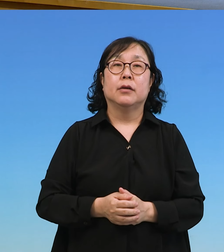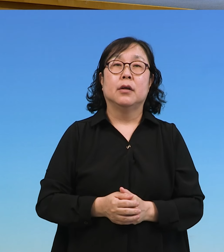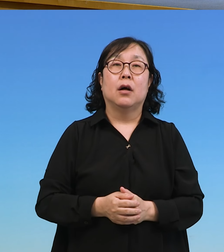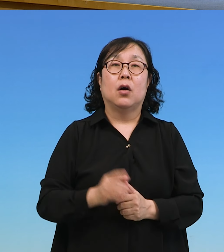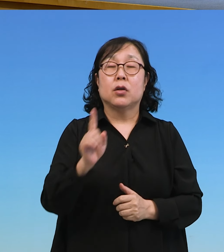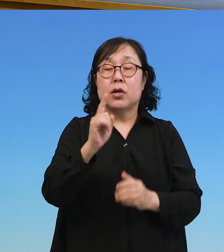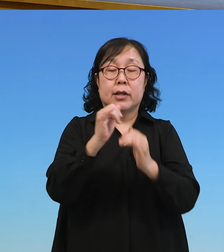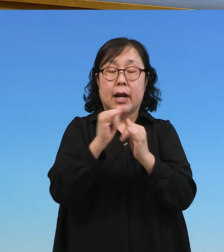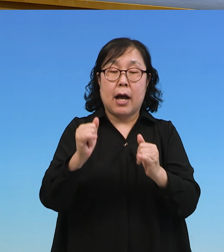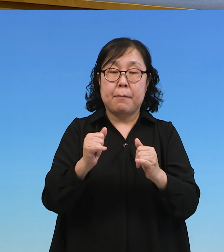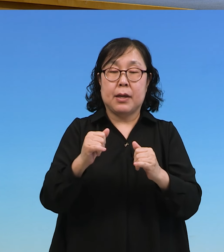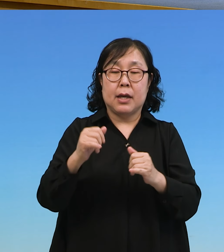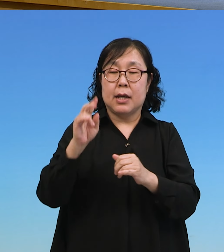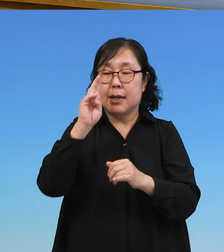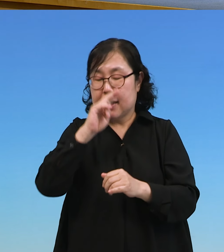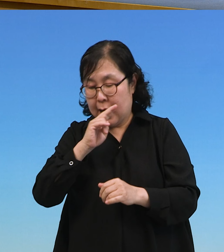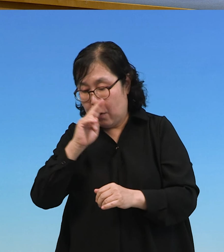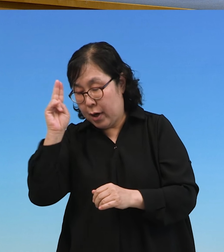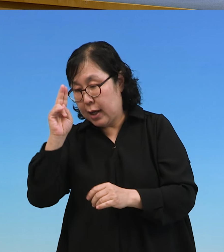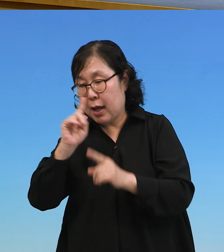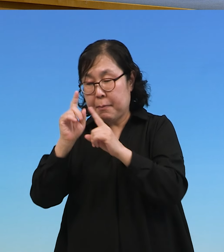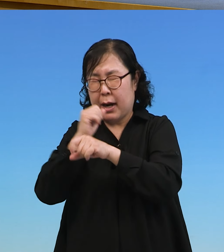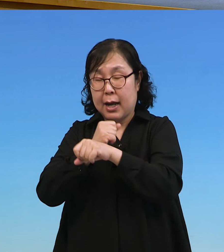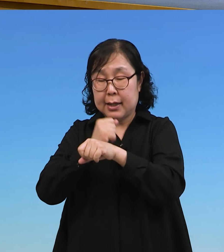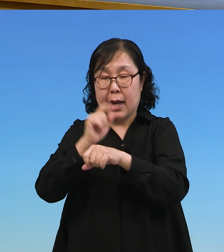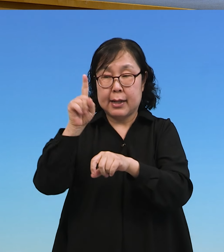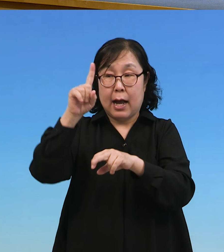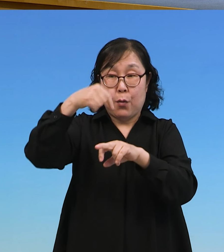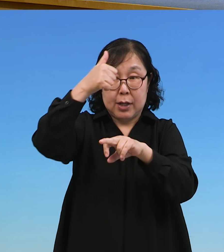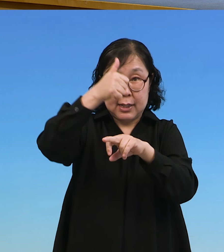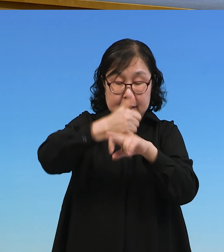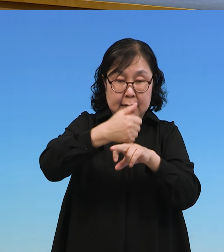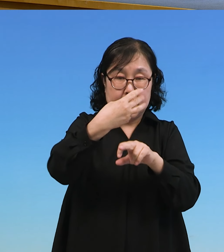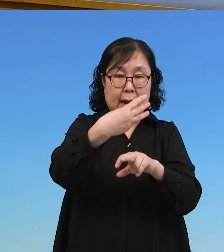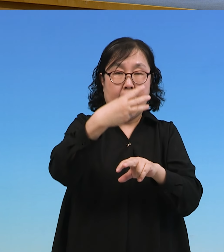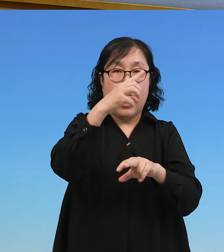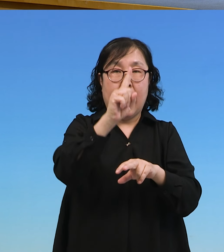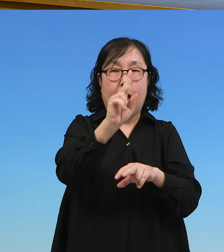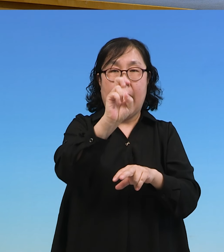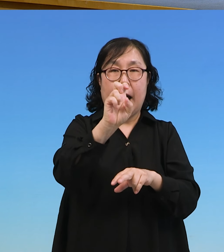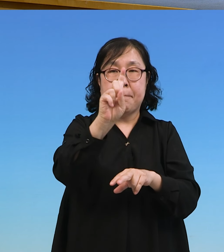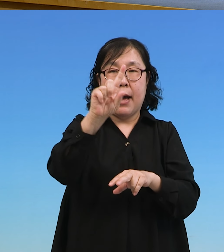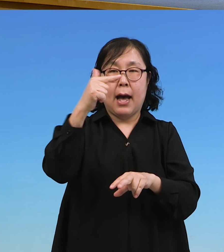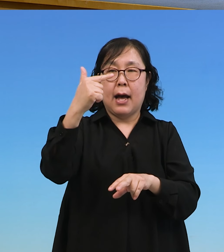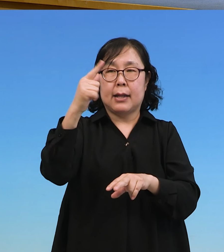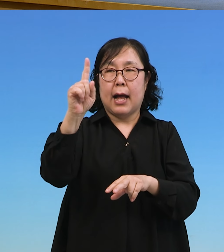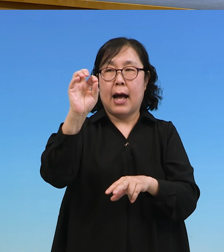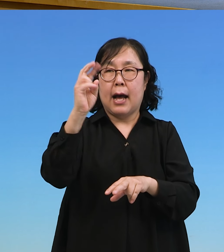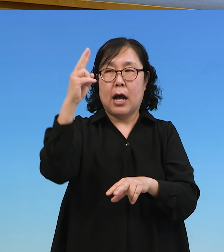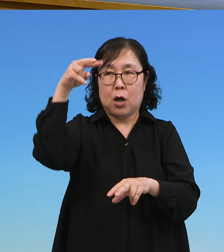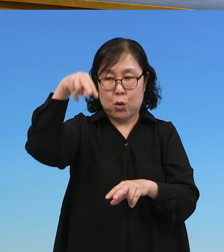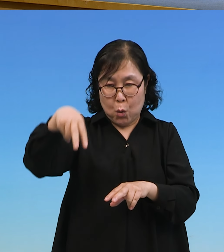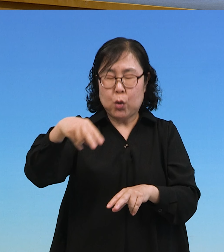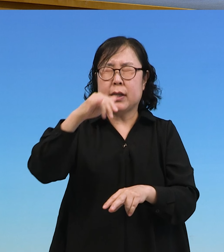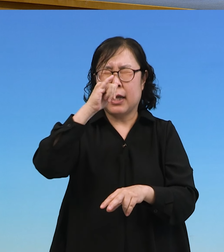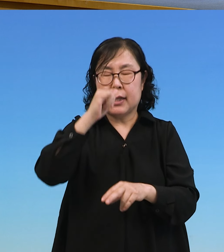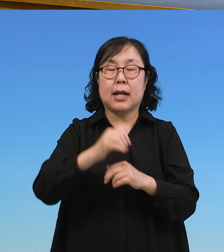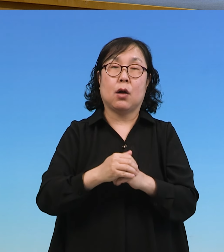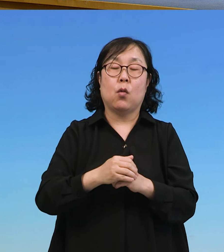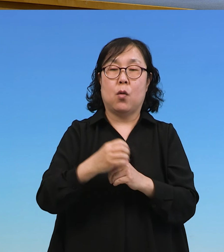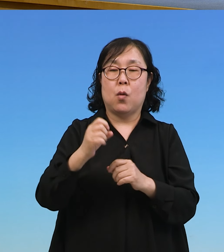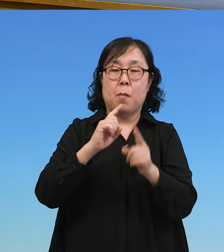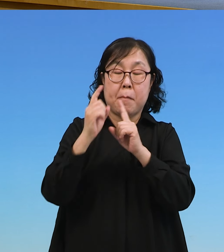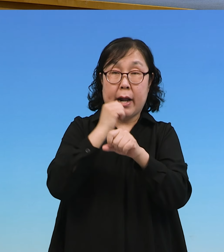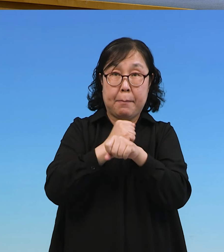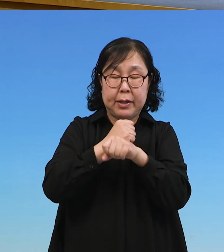내용이 나옵니다. 어떤 사람이 사울에게 전하여 이르되 다윗이 라마 나요세 있더이다. 이 라마